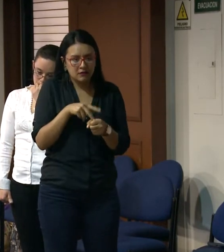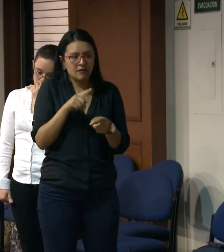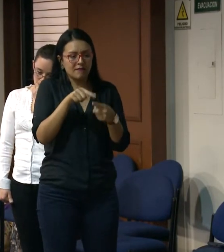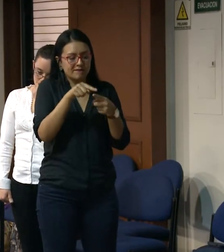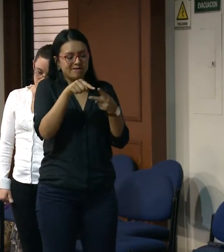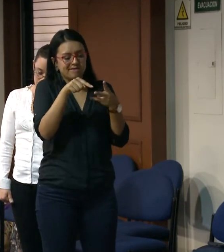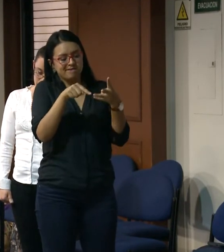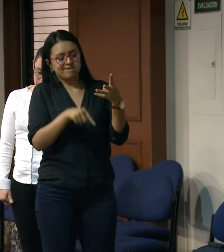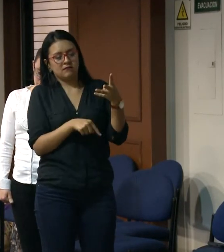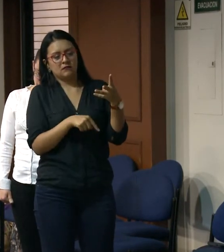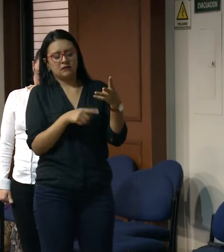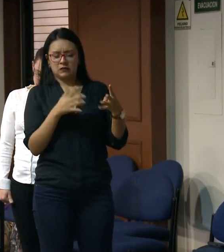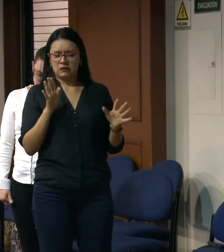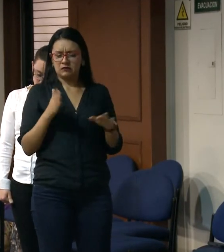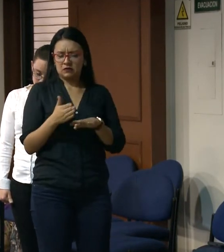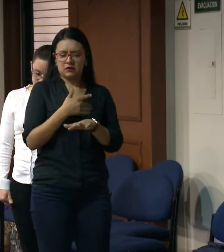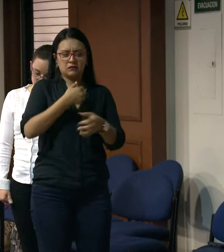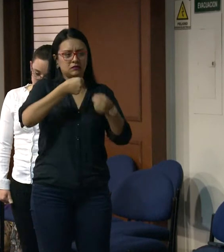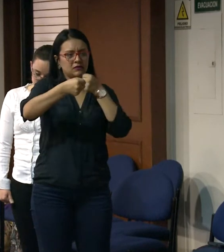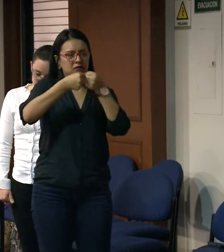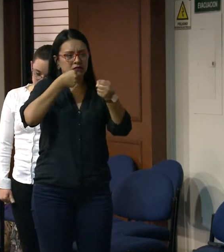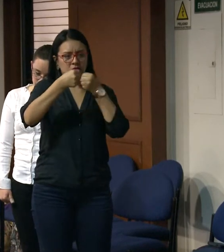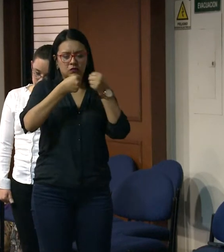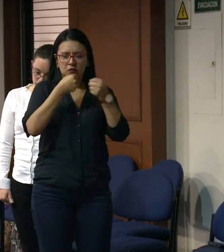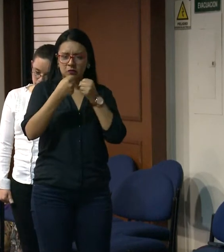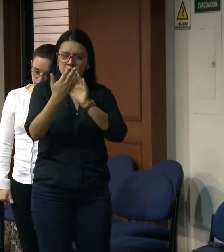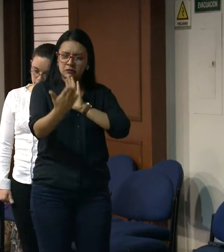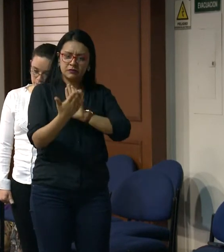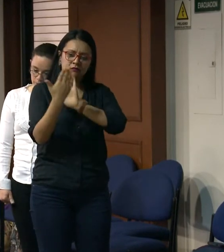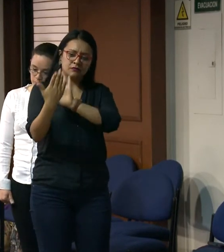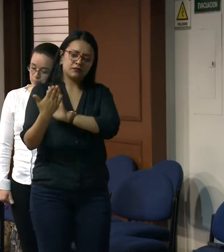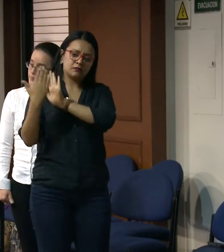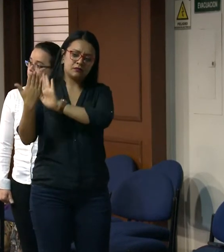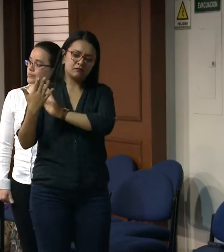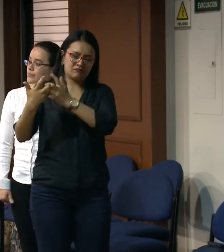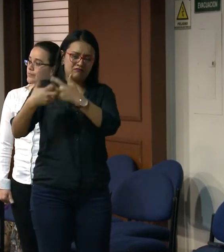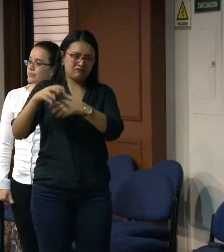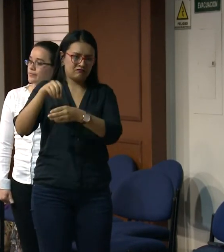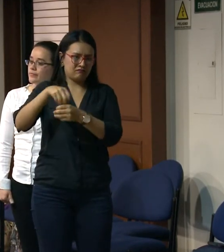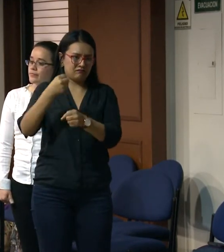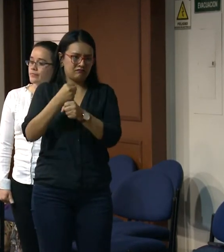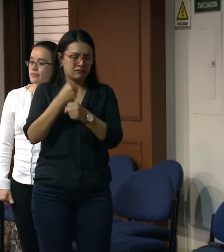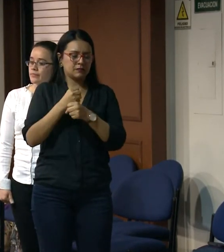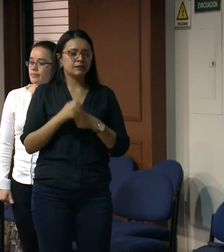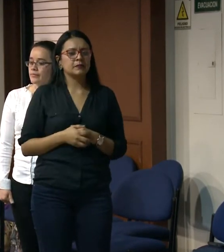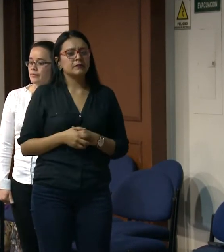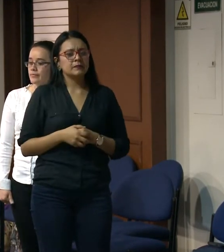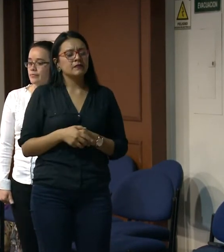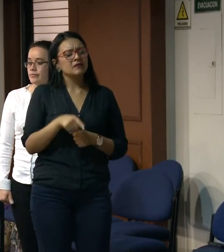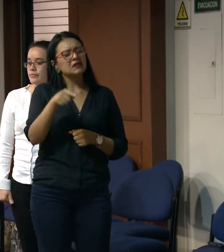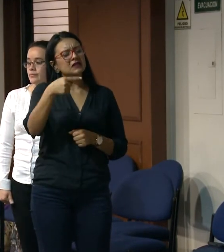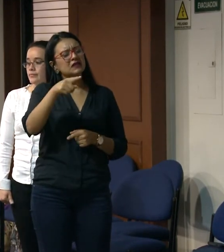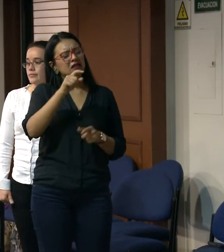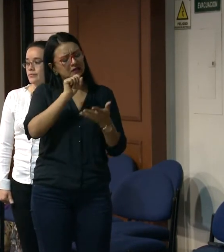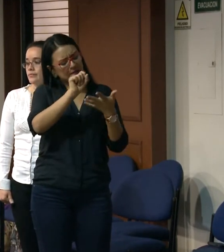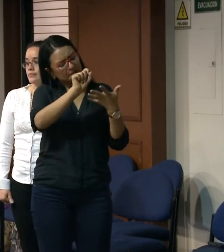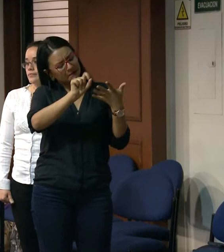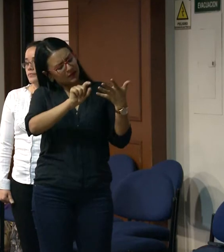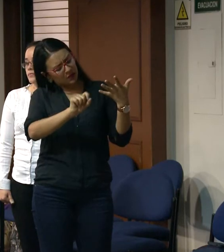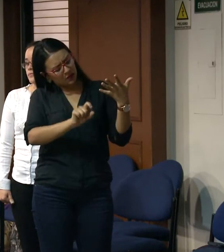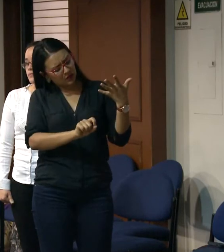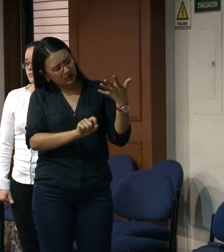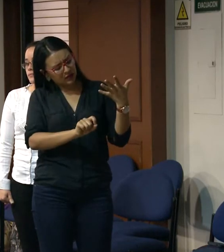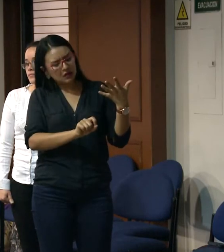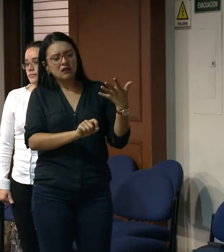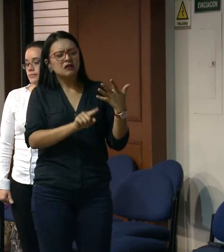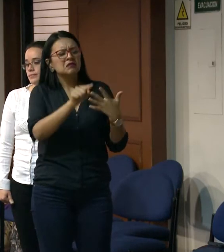y para eso hicimos unas entrevistas estructuradas a estos funcionarios. ¿En qué consistieron las preguntas? Primero, saber